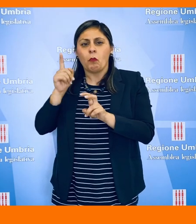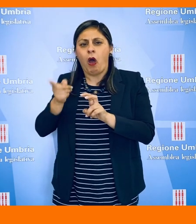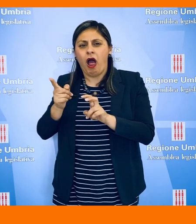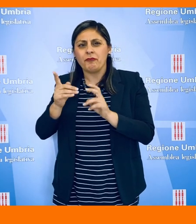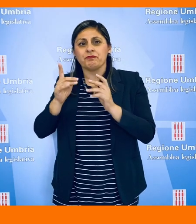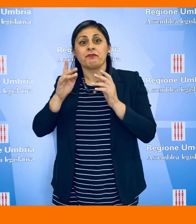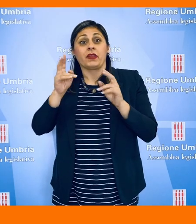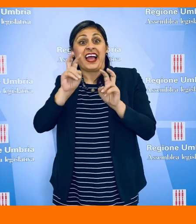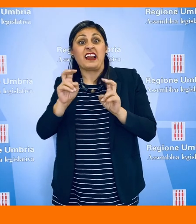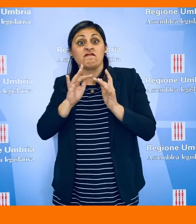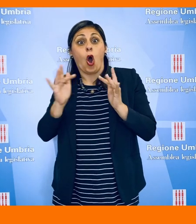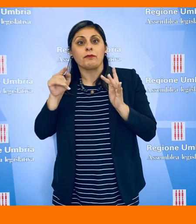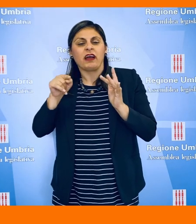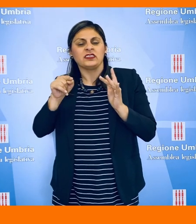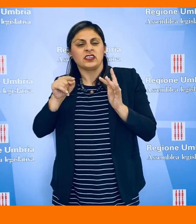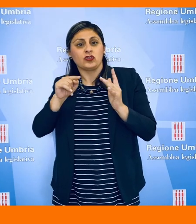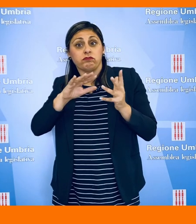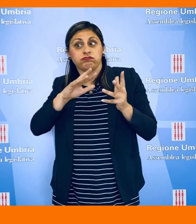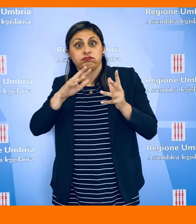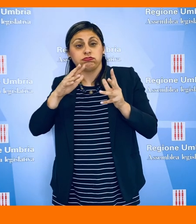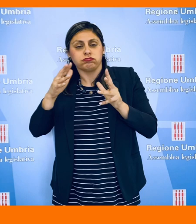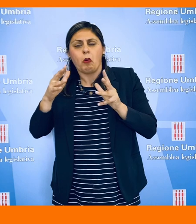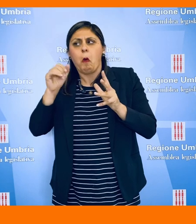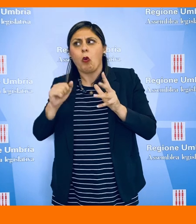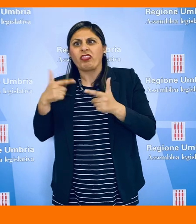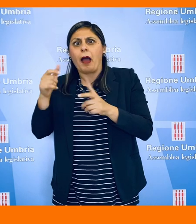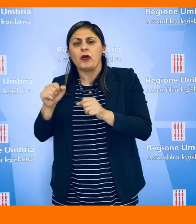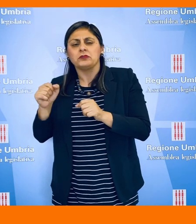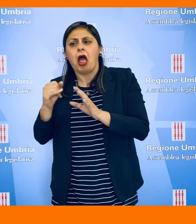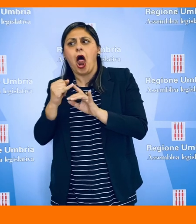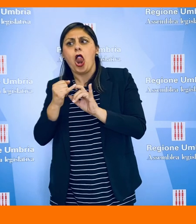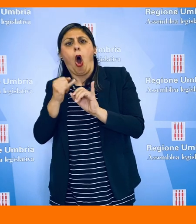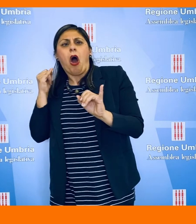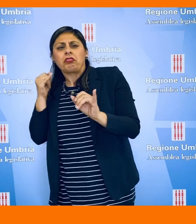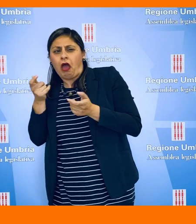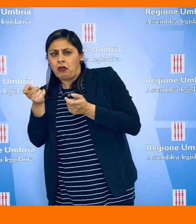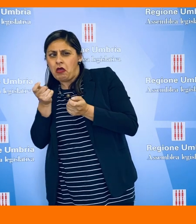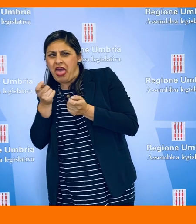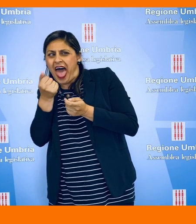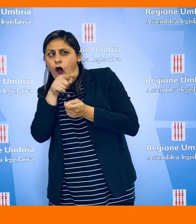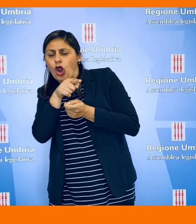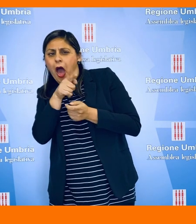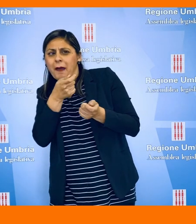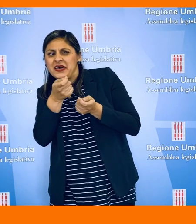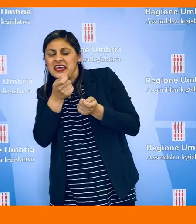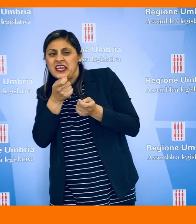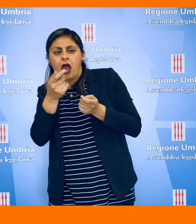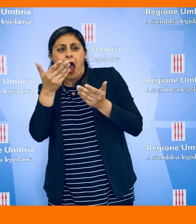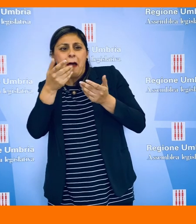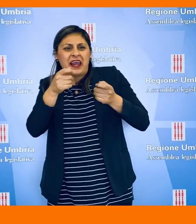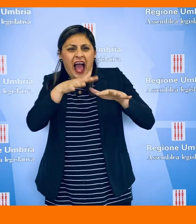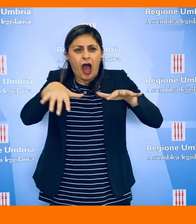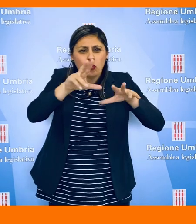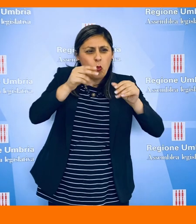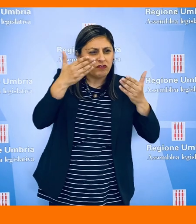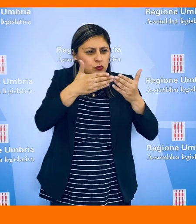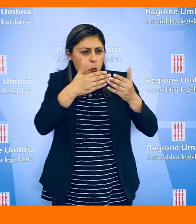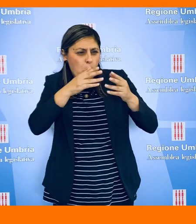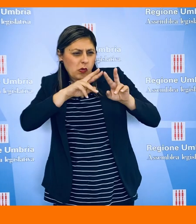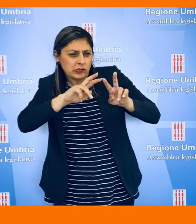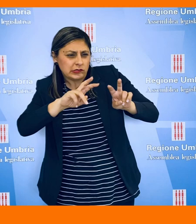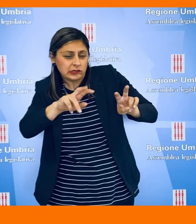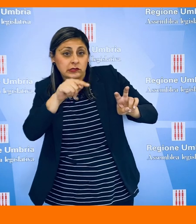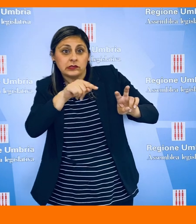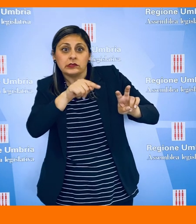l'informatizzazione consente di gestire da remoto, come si suol dire, fenomeni economici, studiando mercati nuovi che si